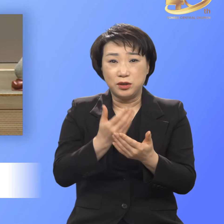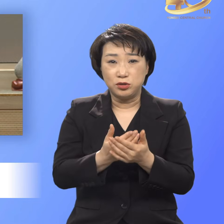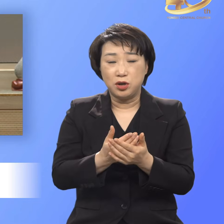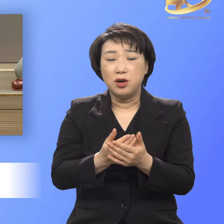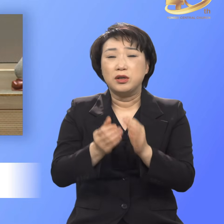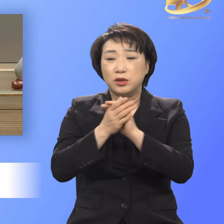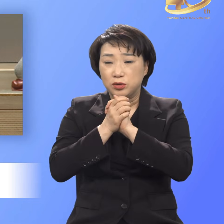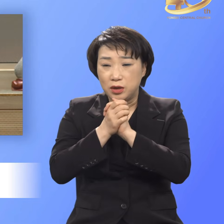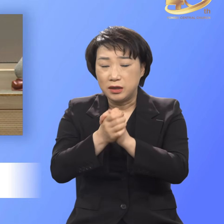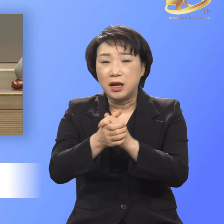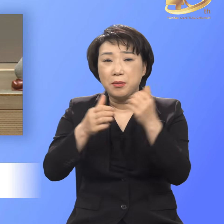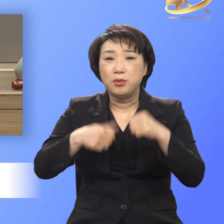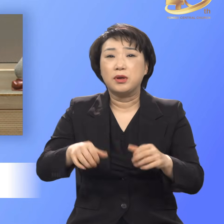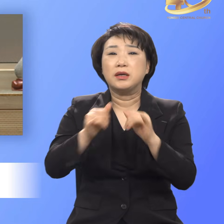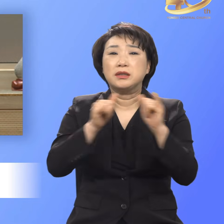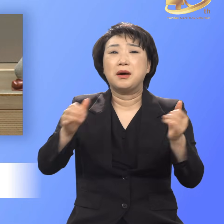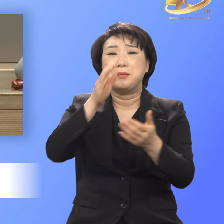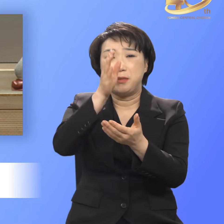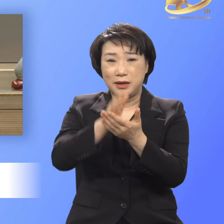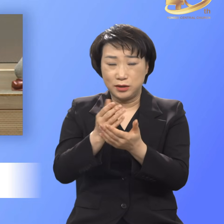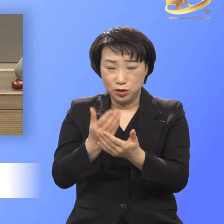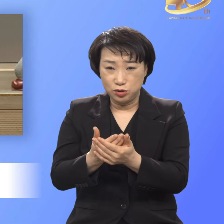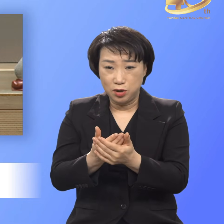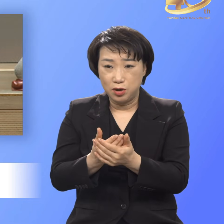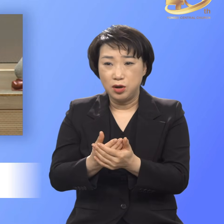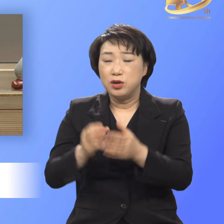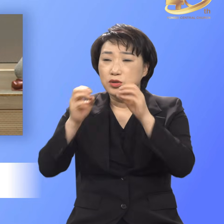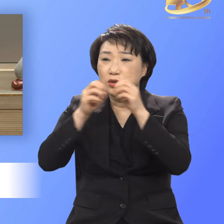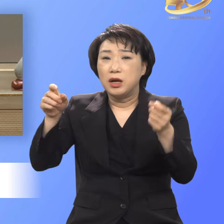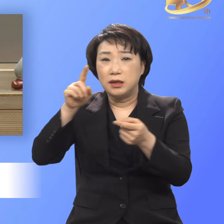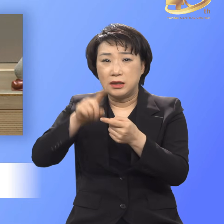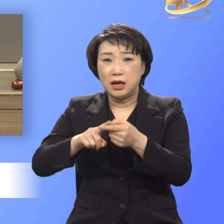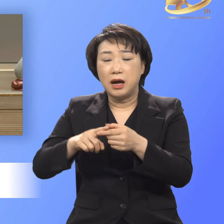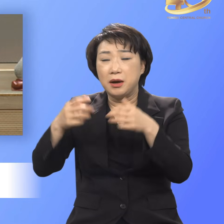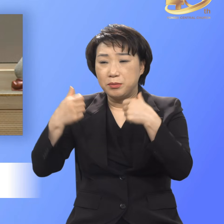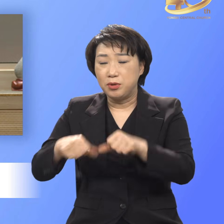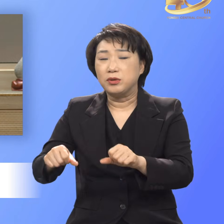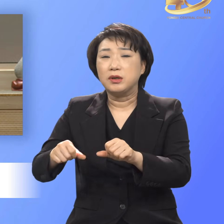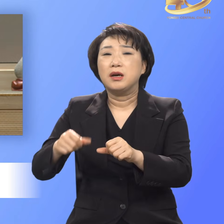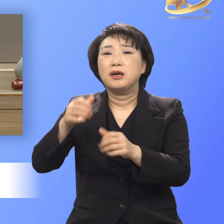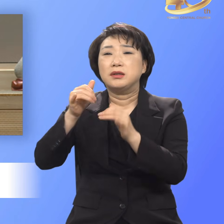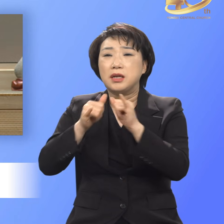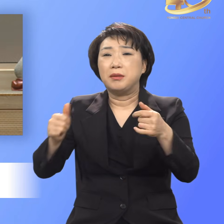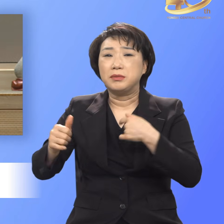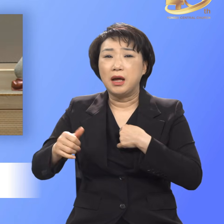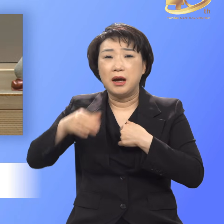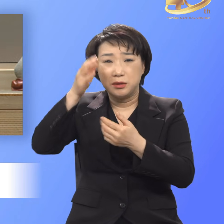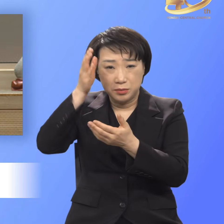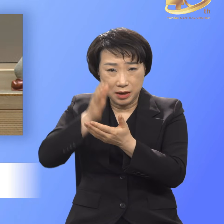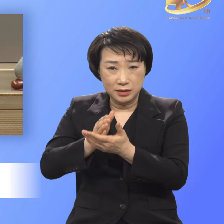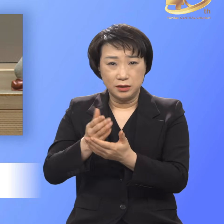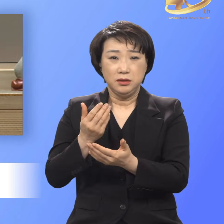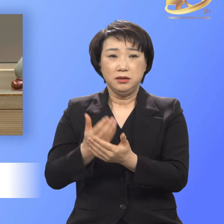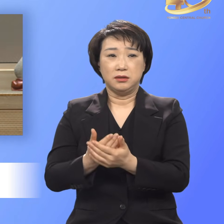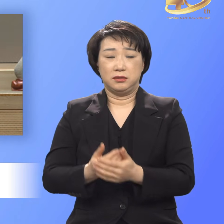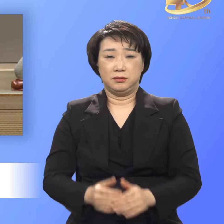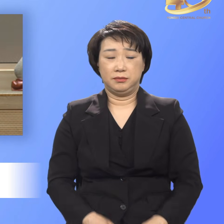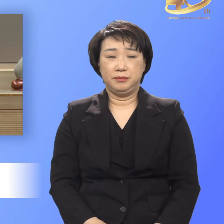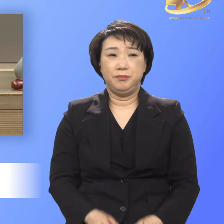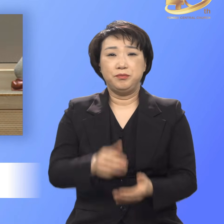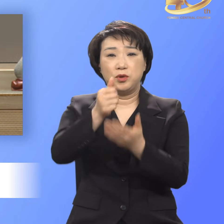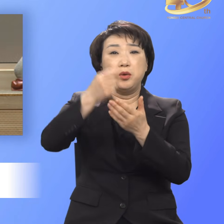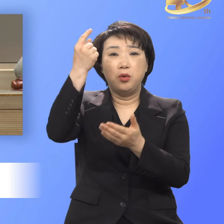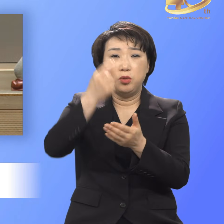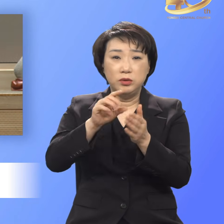주시고, 기도하다 포기하는 자 되지 말게 하여 주시고, 전도하다 그만두는 자 바로 내가 되지 말게 하여 주시어서